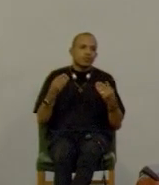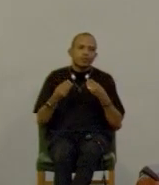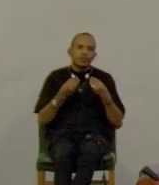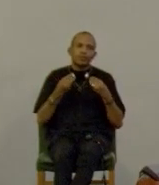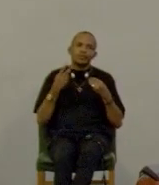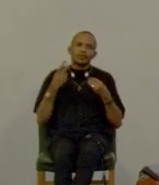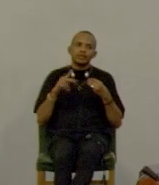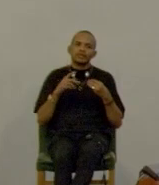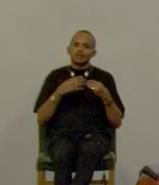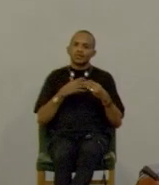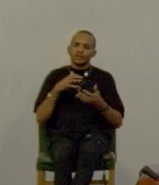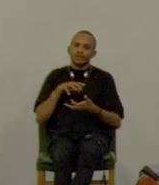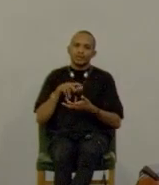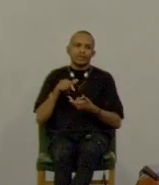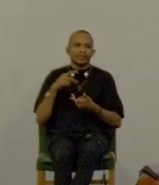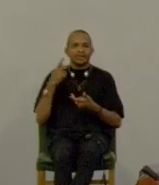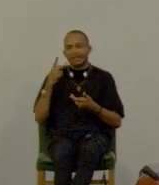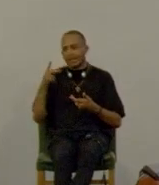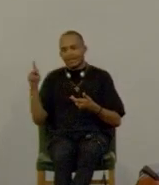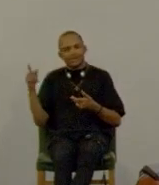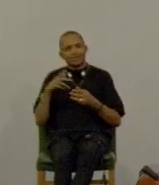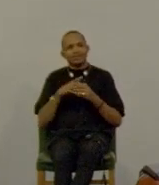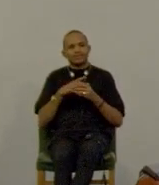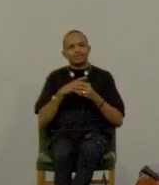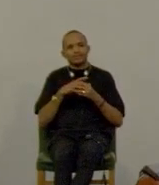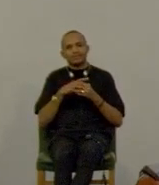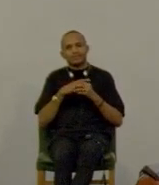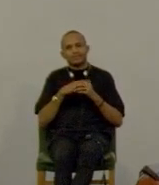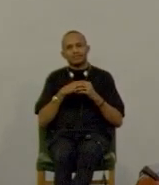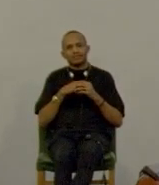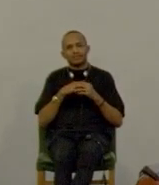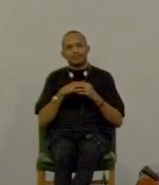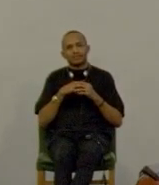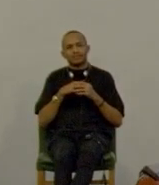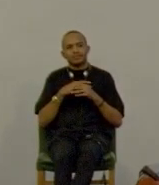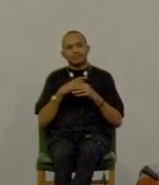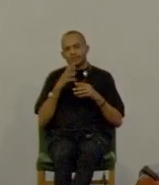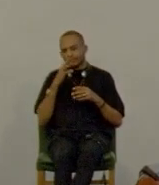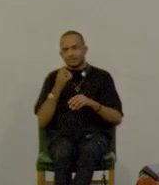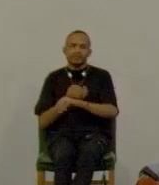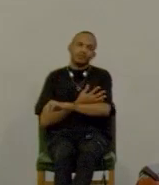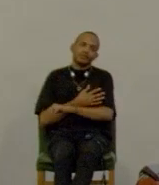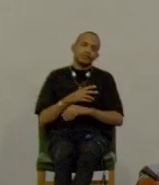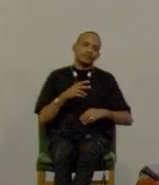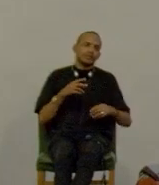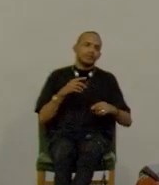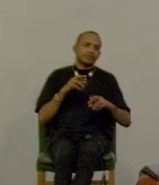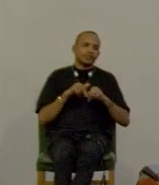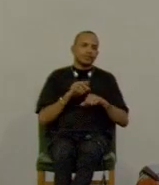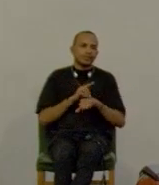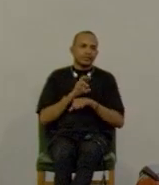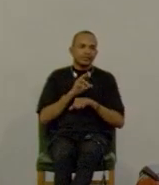seria a grafia da terra deles, né? E aí me emocionei aqui, eu estou fazendo doutorado